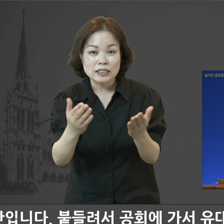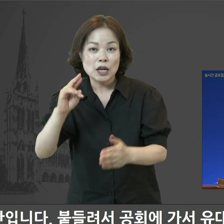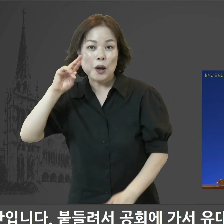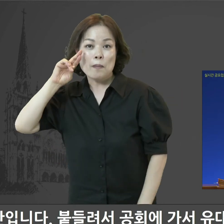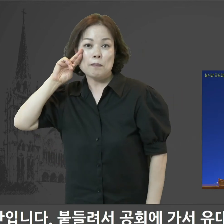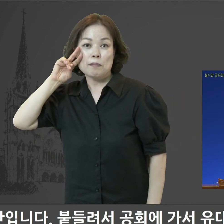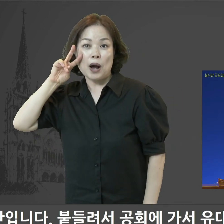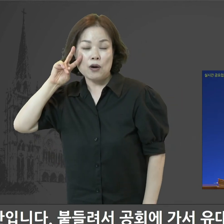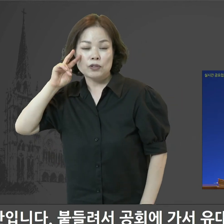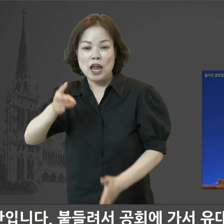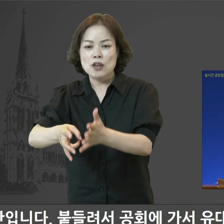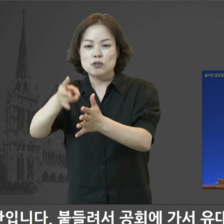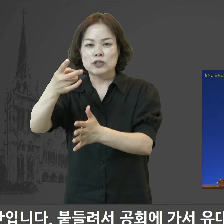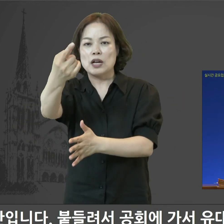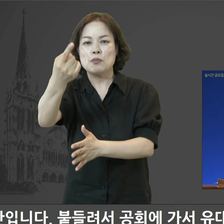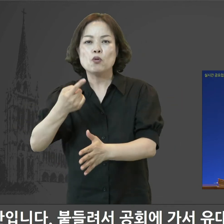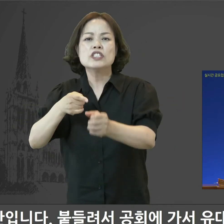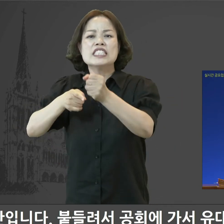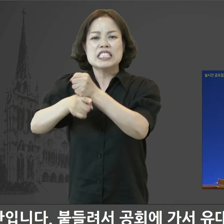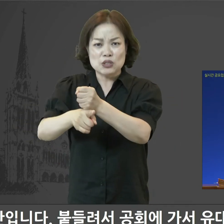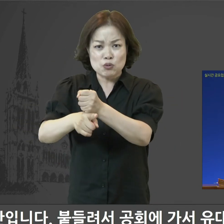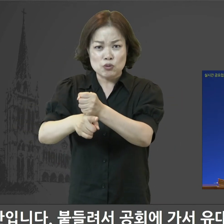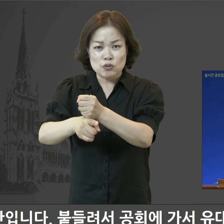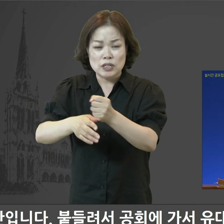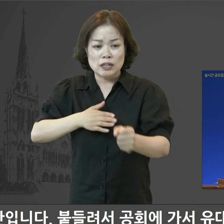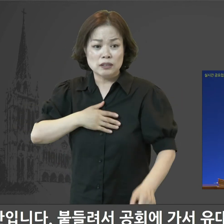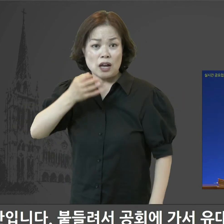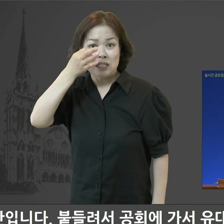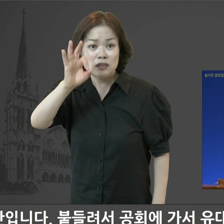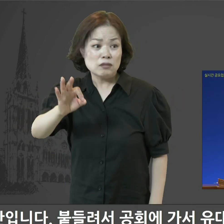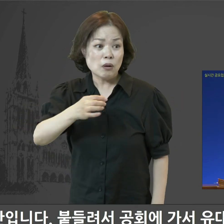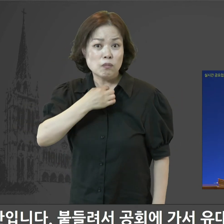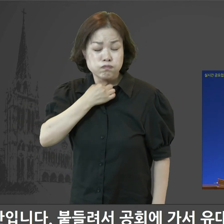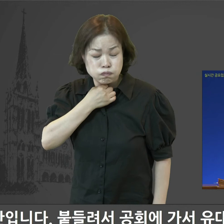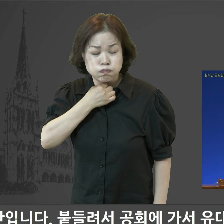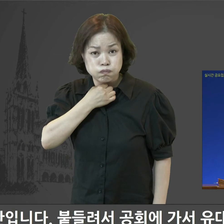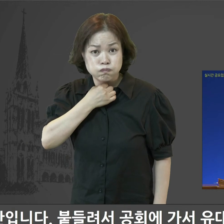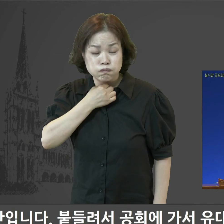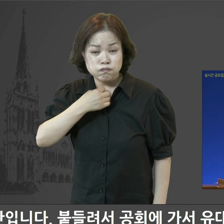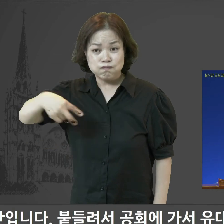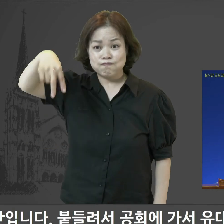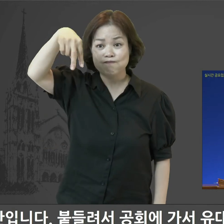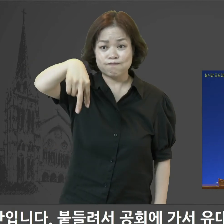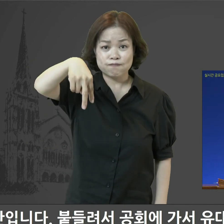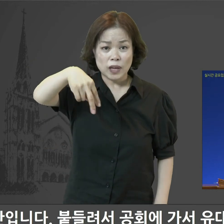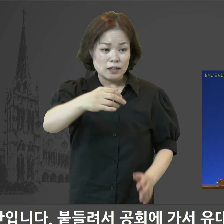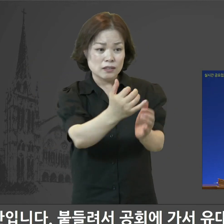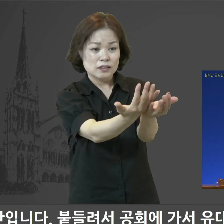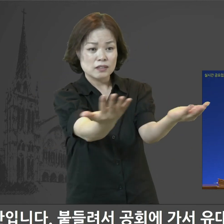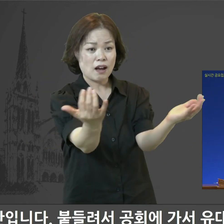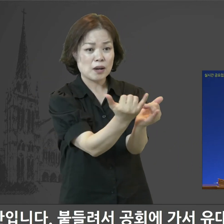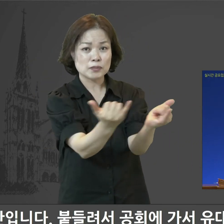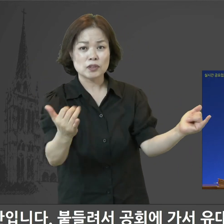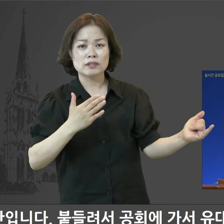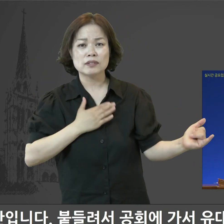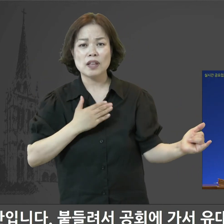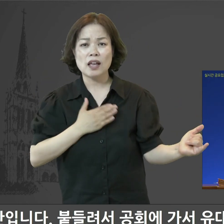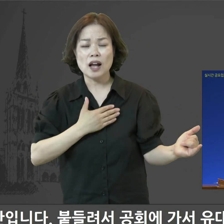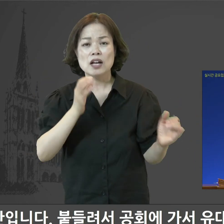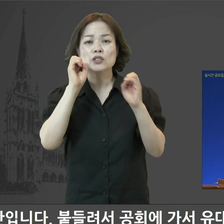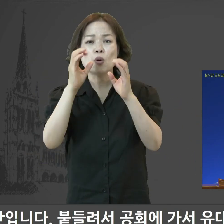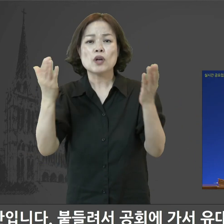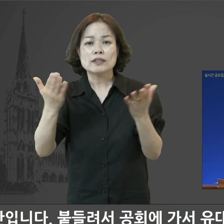올라온 이유라는 겁니다. 나는 인정받고 싶어서 올라갔는데, 나는 사람들로부터 내가 하는